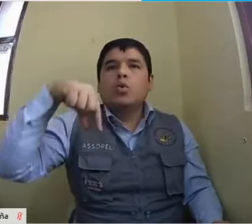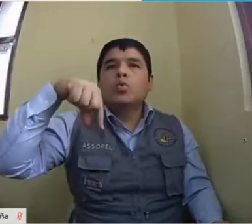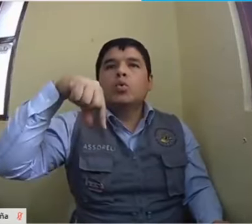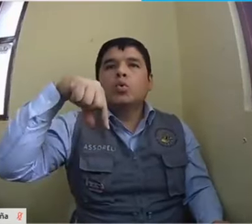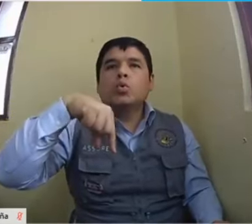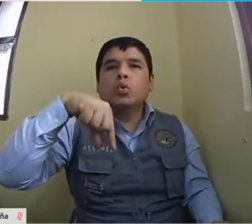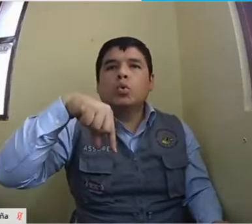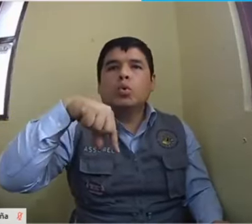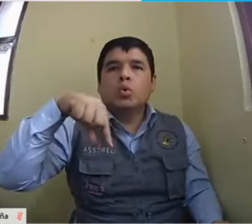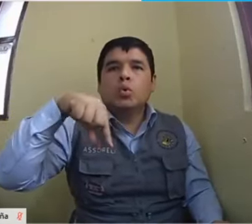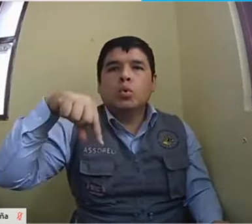G, Q.